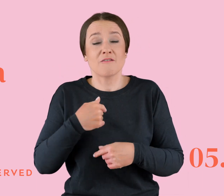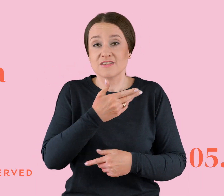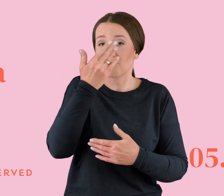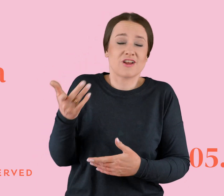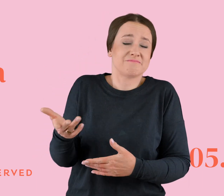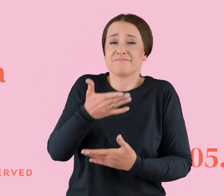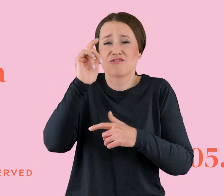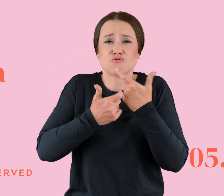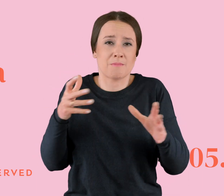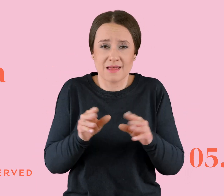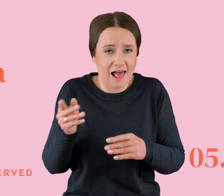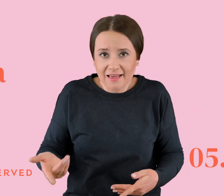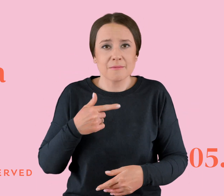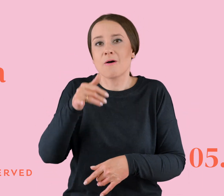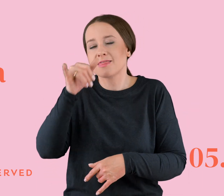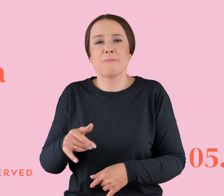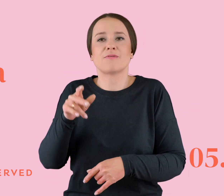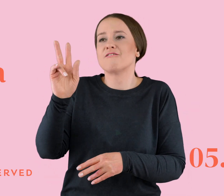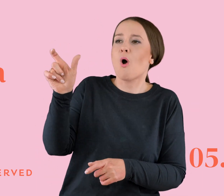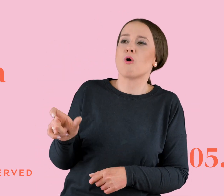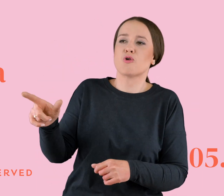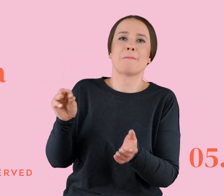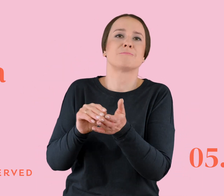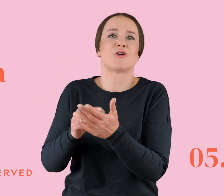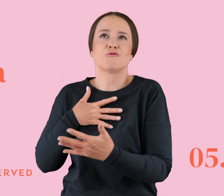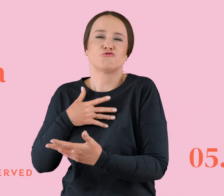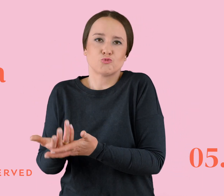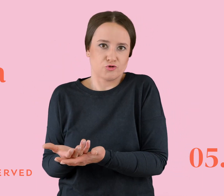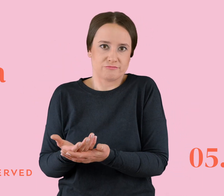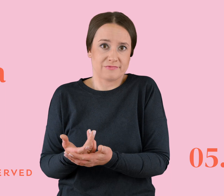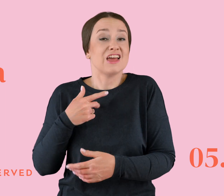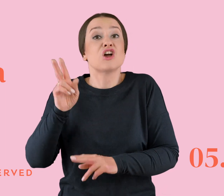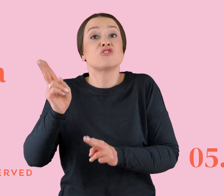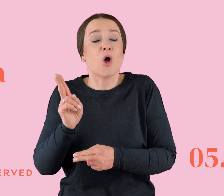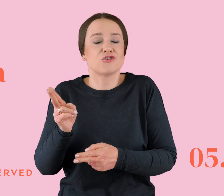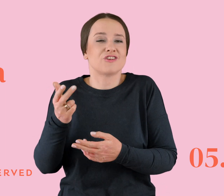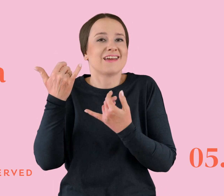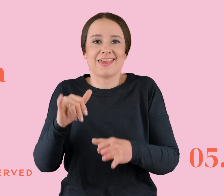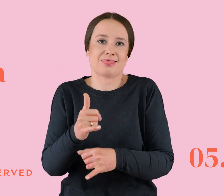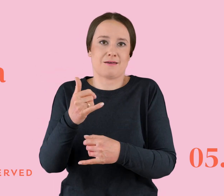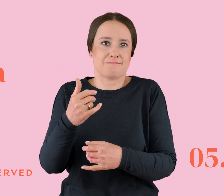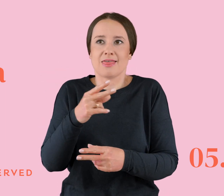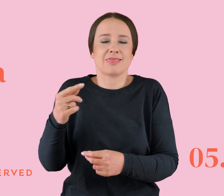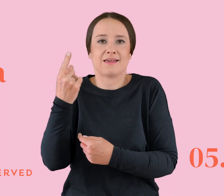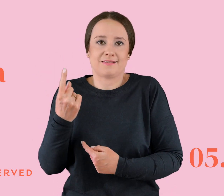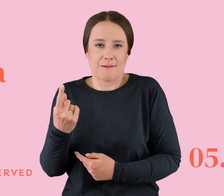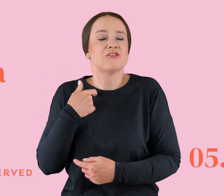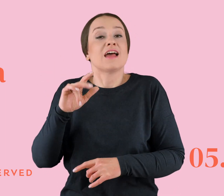kimś za bardzo przejąć i tym innym, kimś innym niż sobą samym. I że jak mi mówi, że kocha, to tylko dlatego,